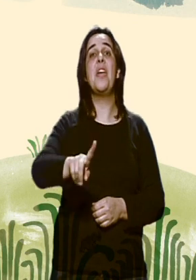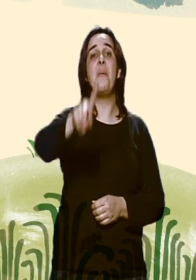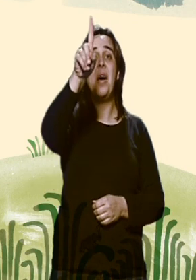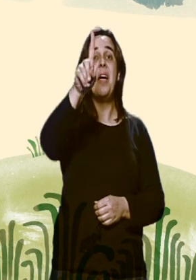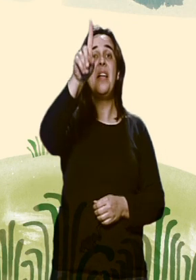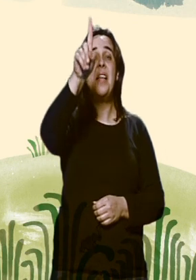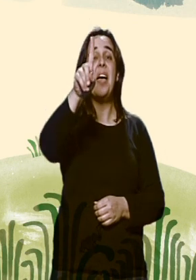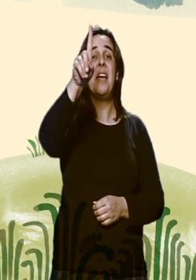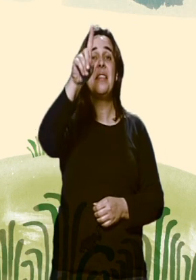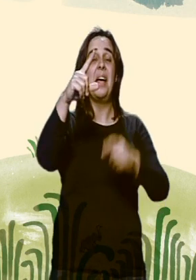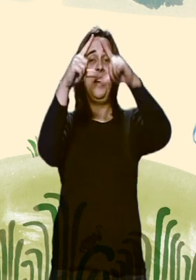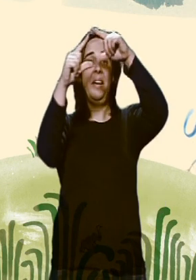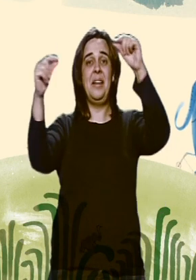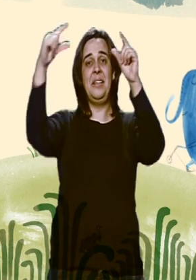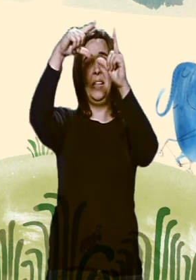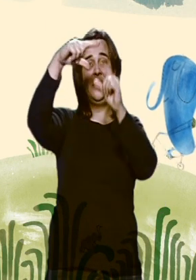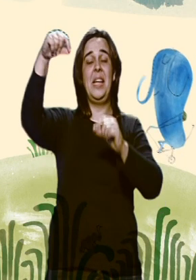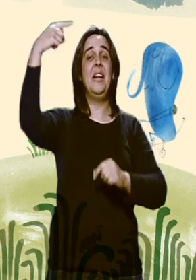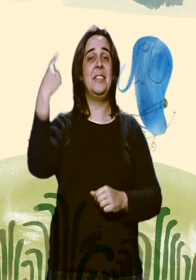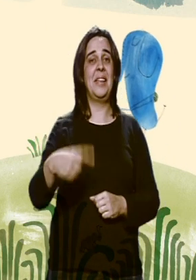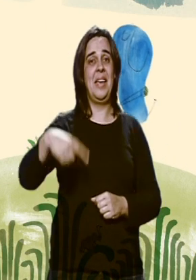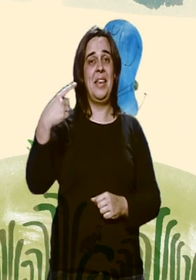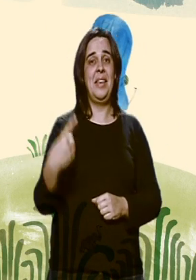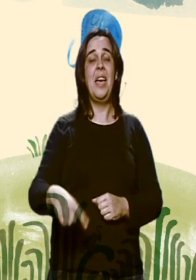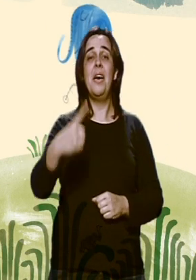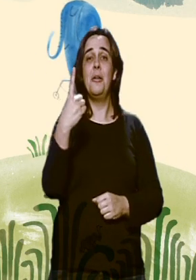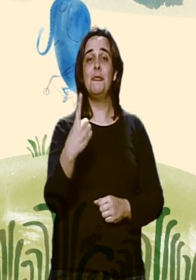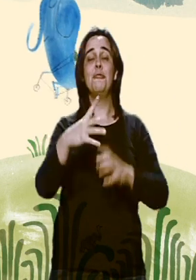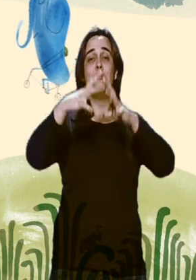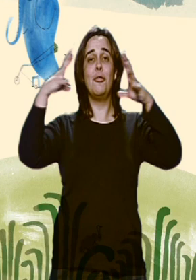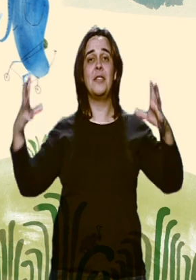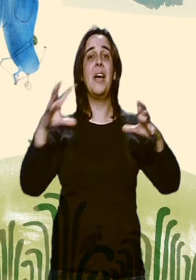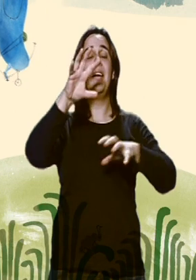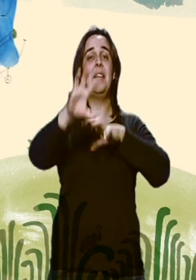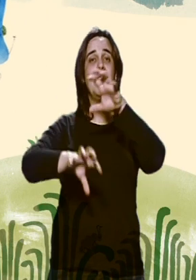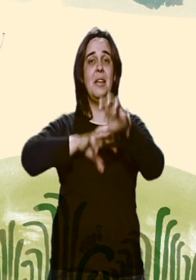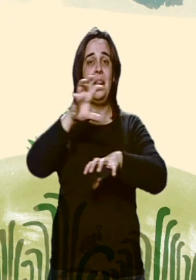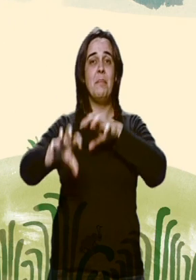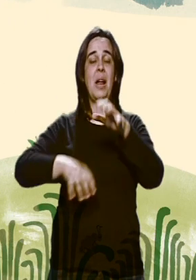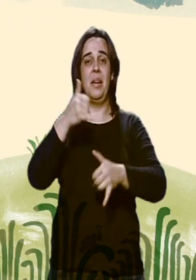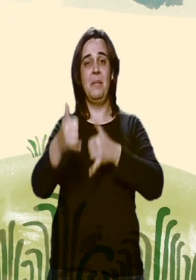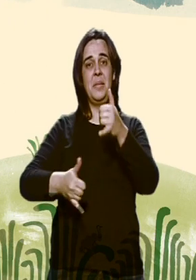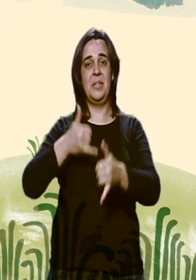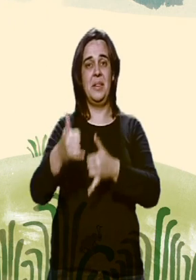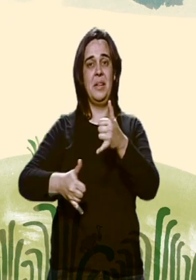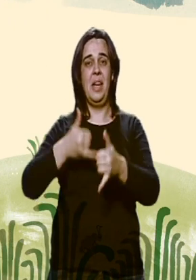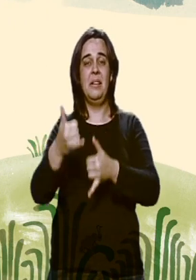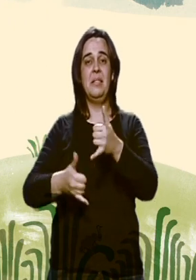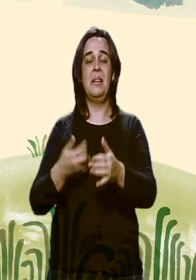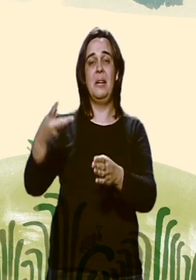Mireu allà dalt en els estels que hi ha. És un gros animal que en bicicleta